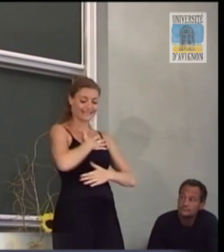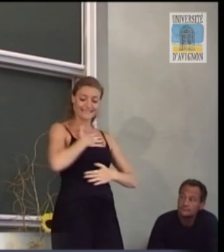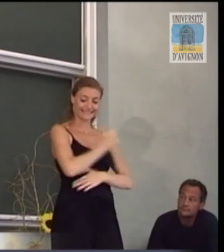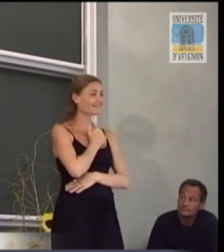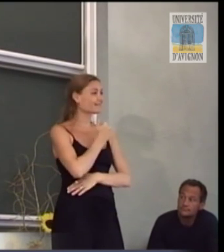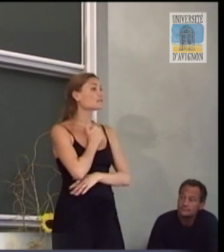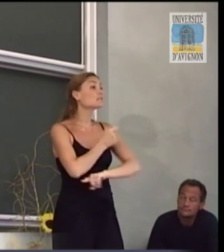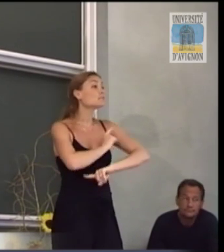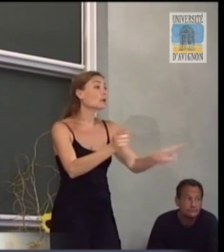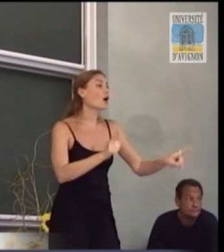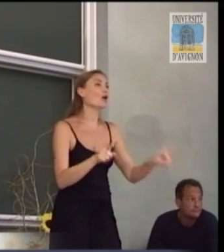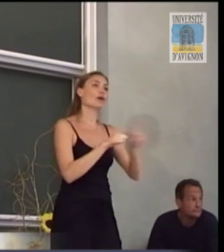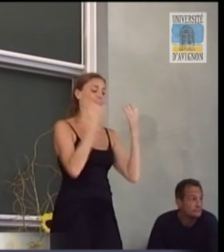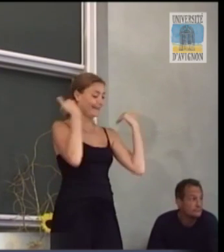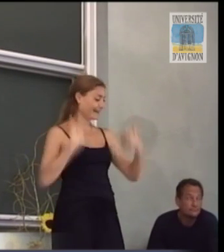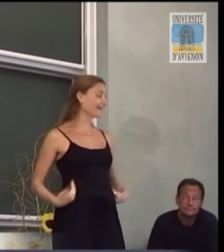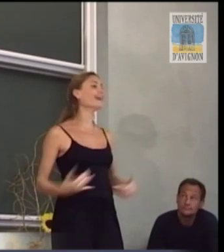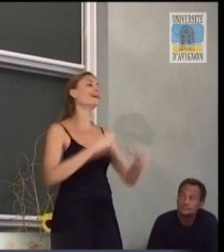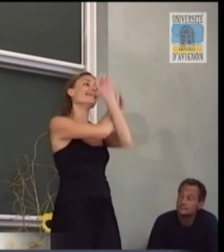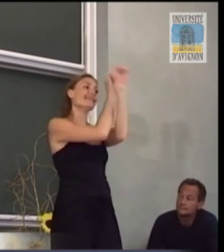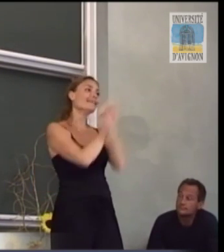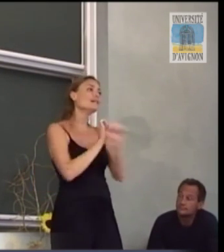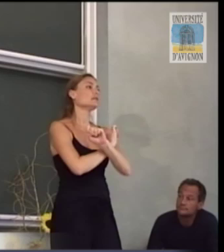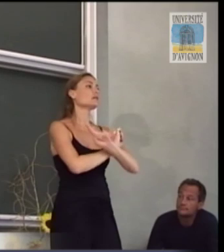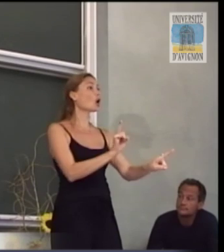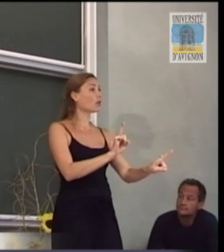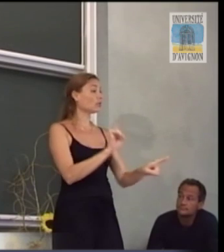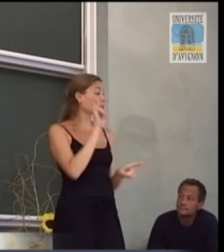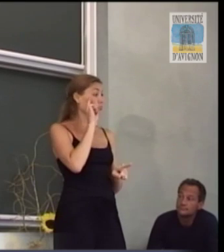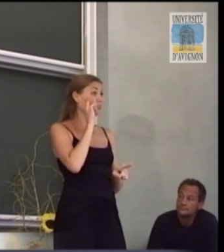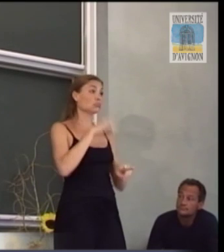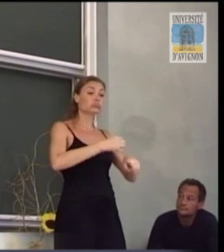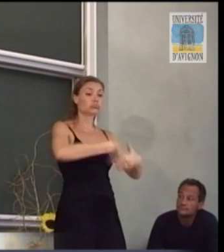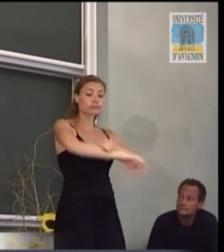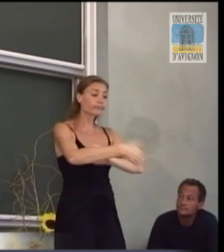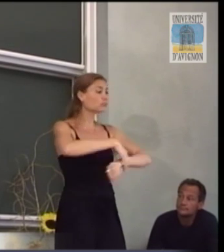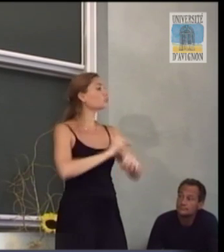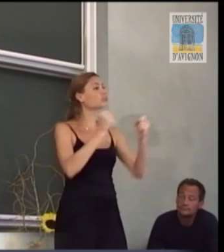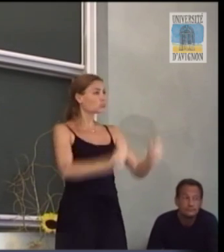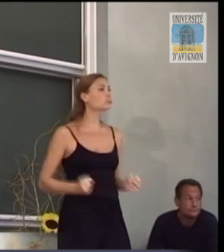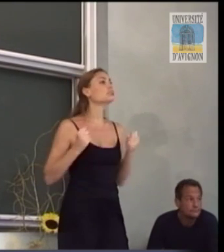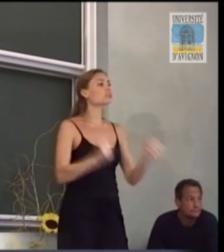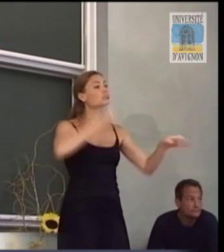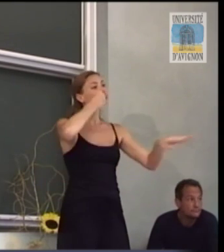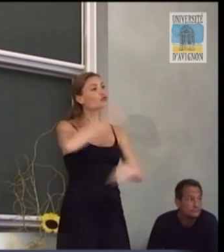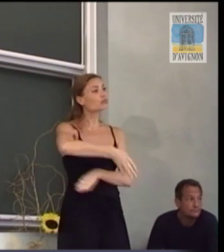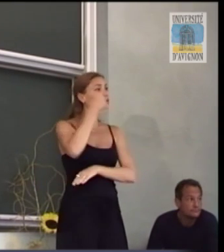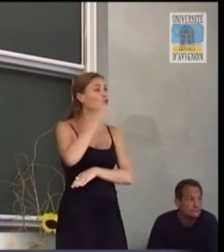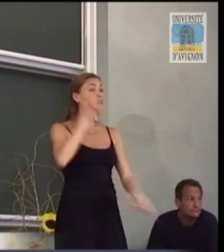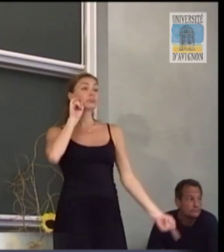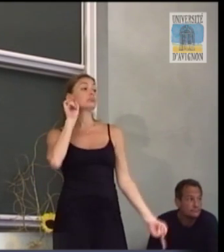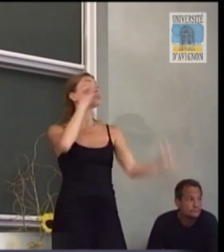avoir le sentiment que nous sommes des gens formidables, mais surtout parce que nous sommes des acteurs qui, tous les jours, œuvront pour que la